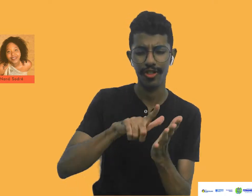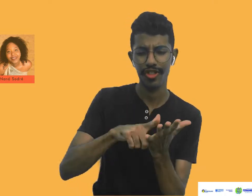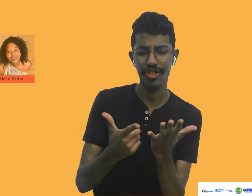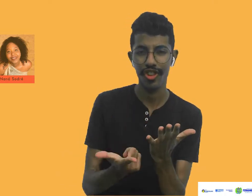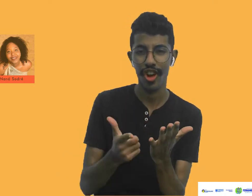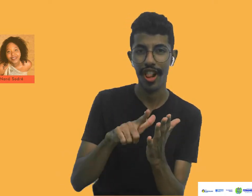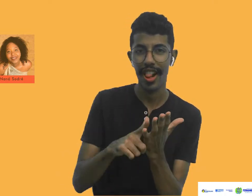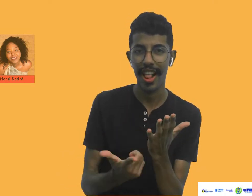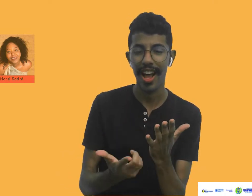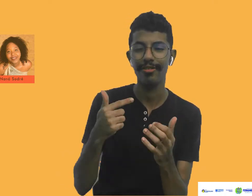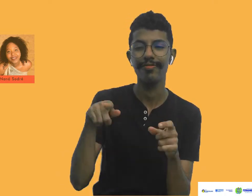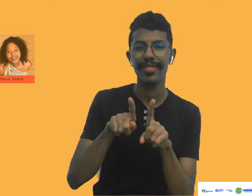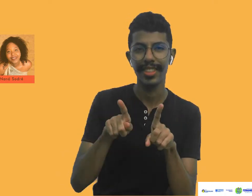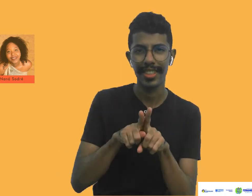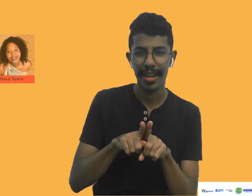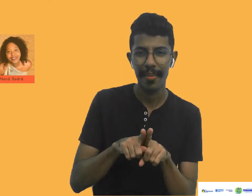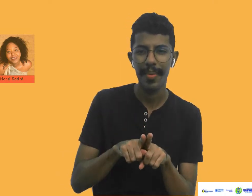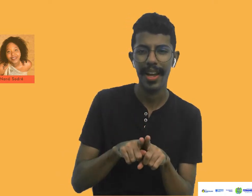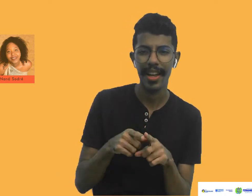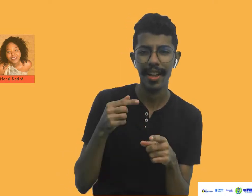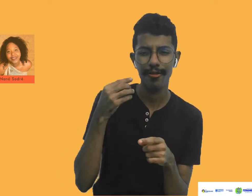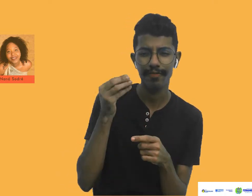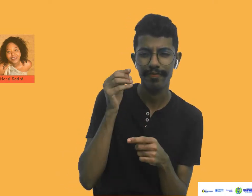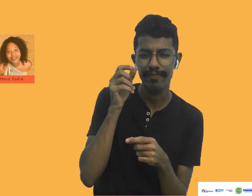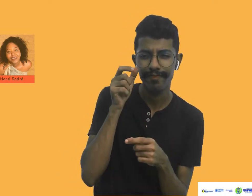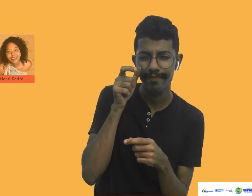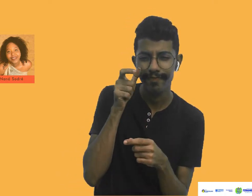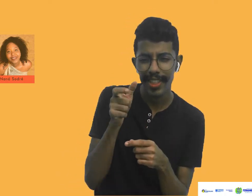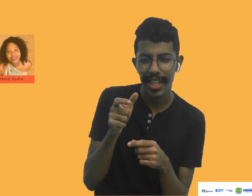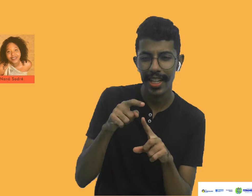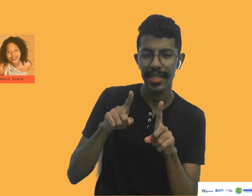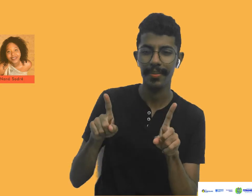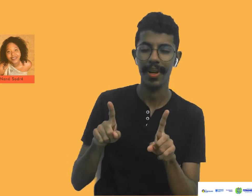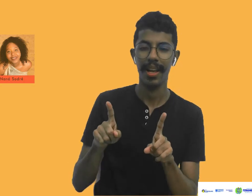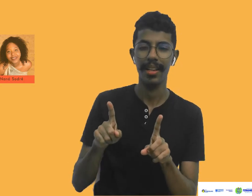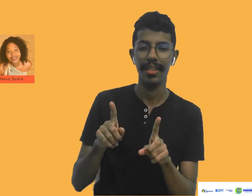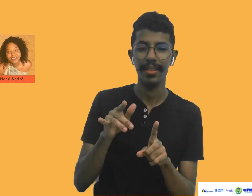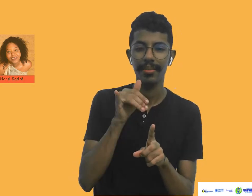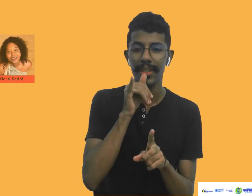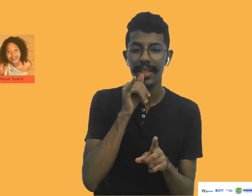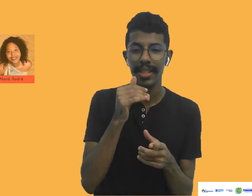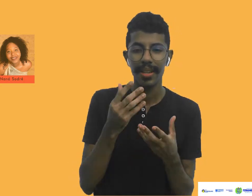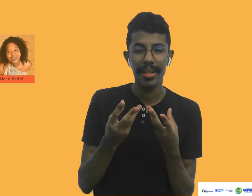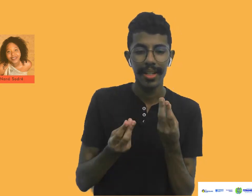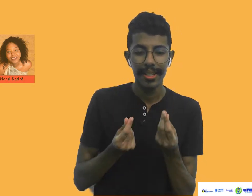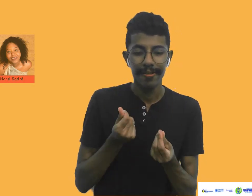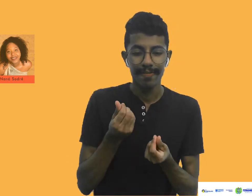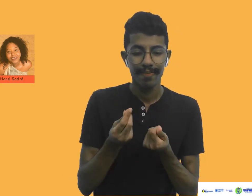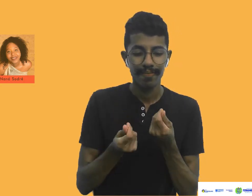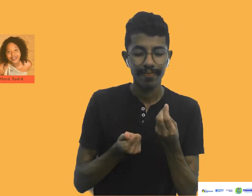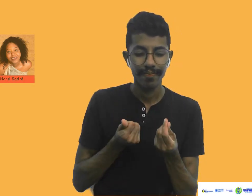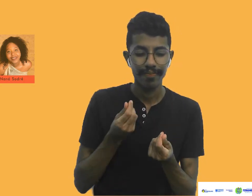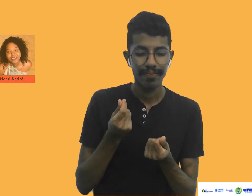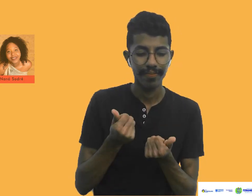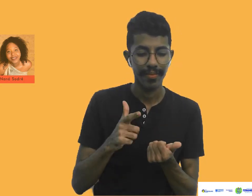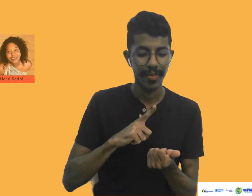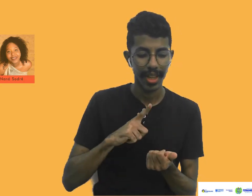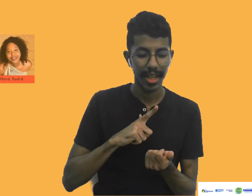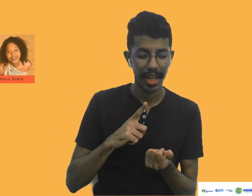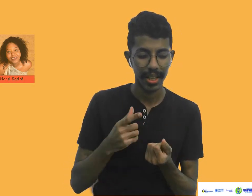que eu flertava, mas mesmo sem muita, como é que eu posso